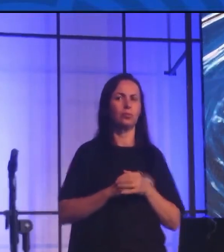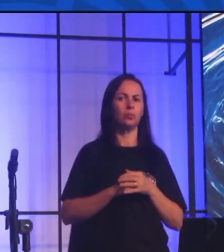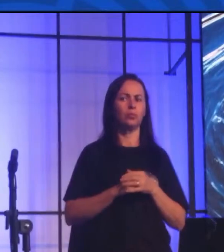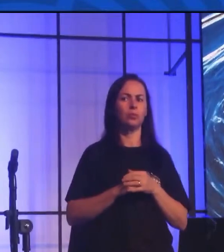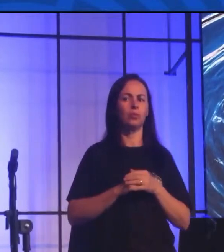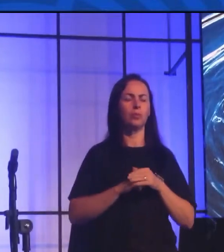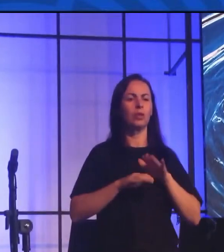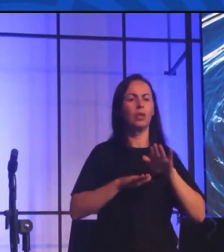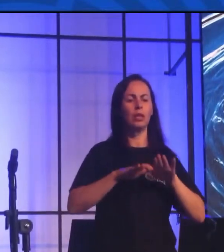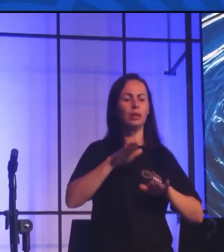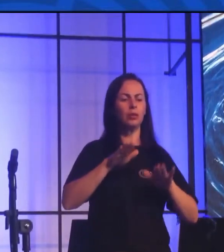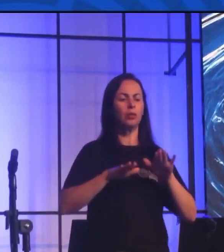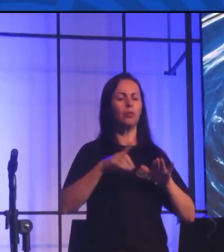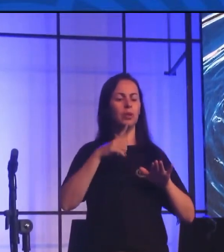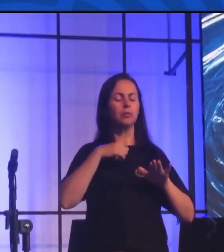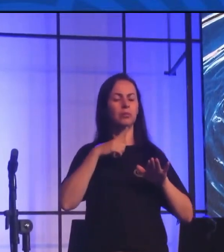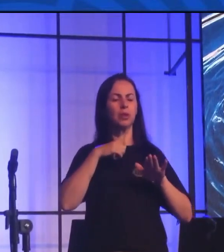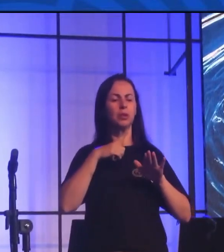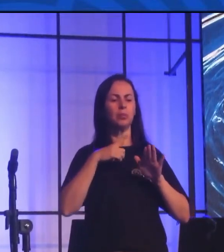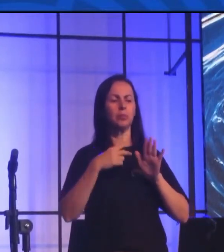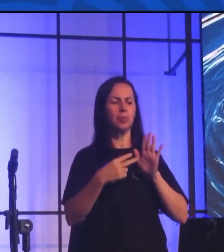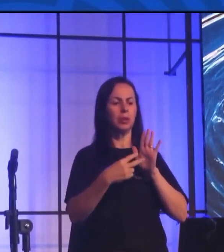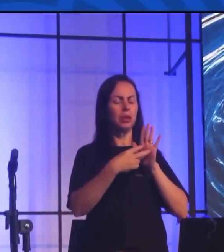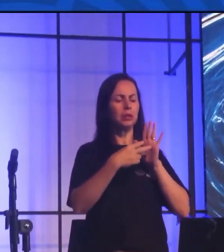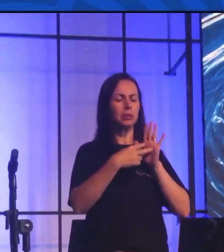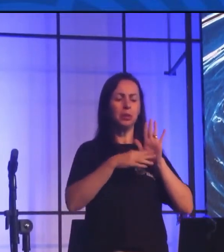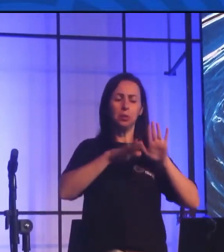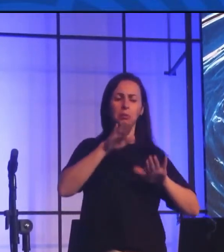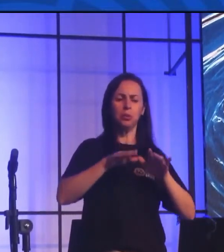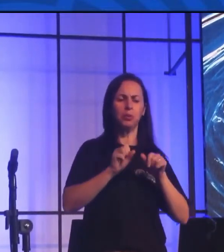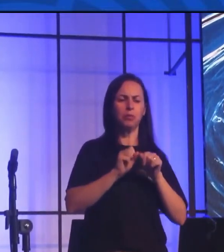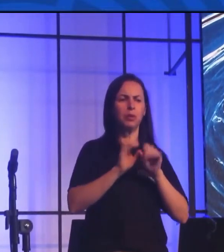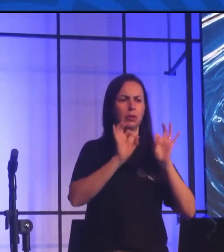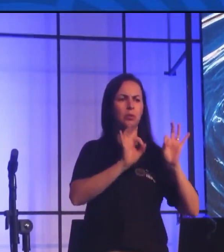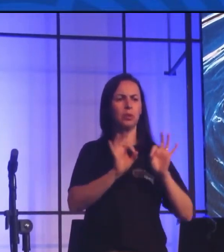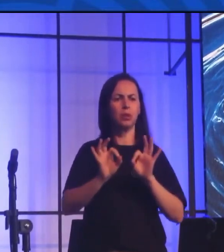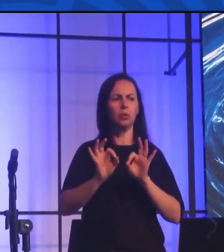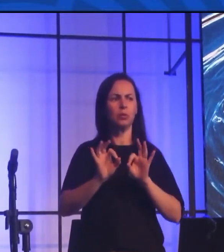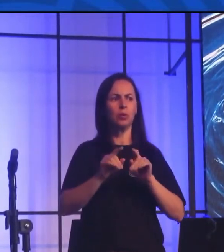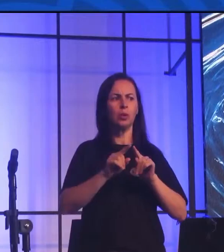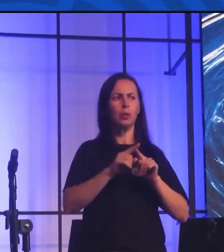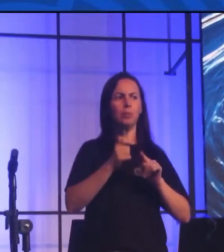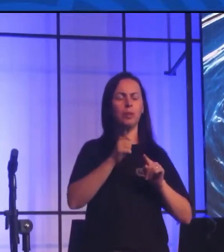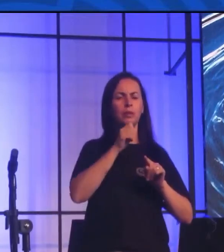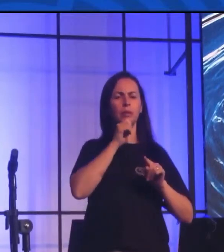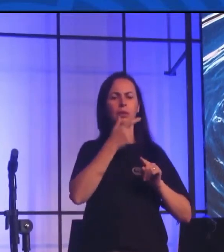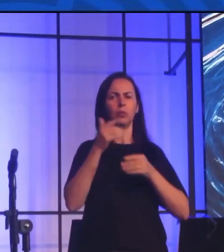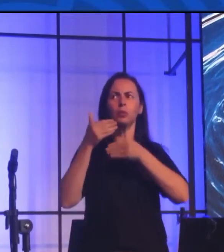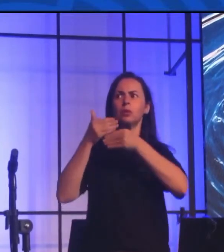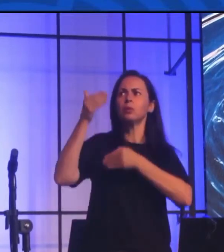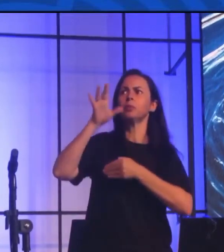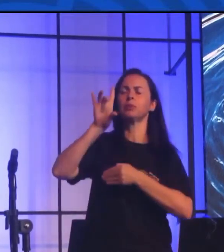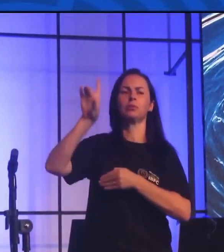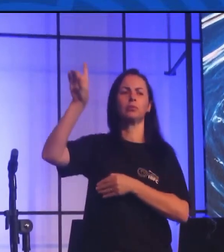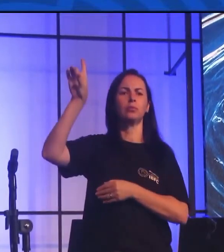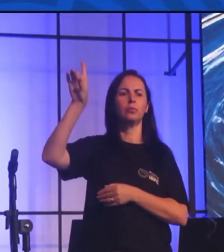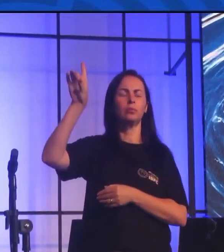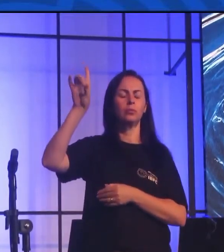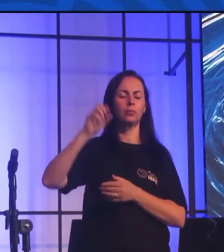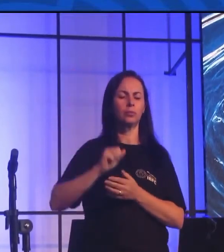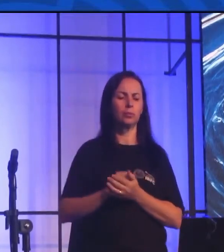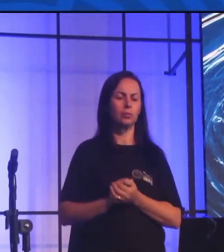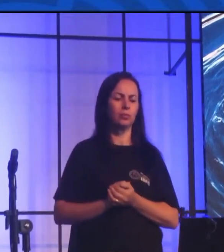Talvez você tenha permissão, você esteja fazendo a coisa certa, mas você não está com a presença de Deus.